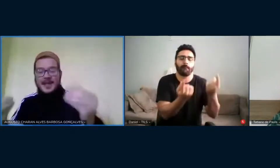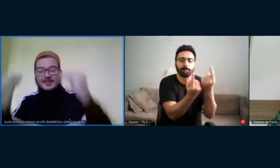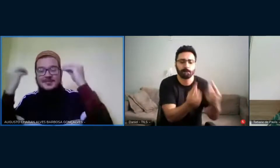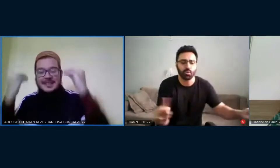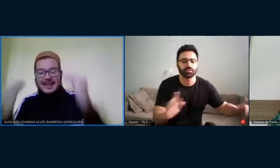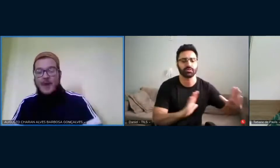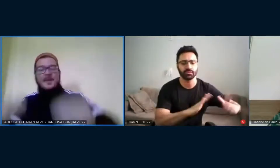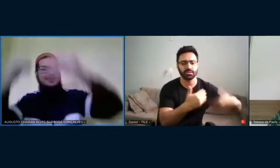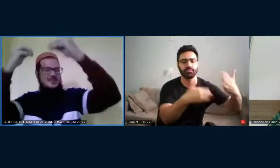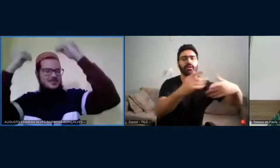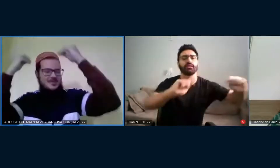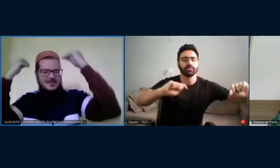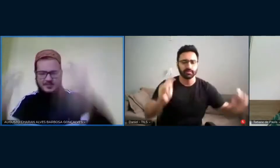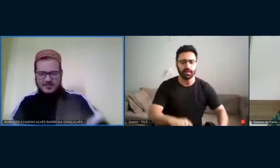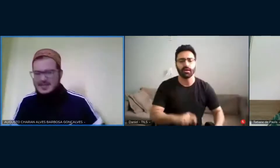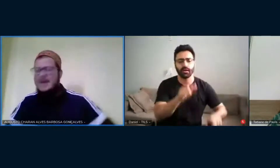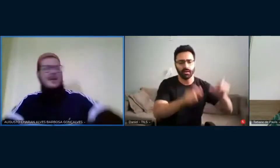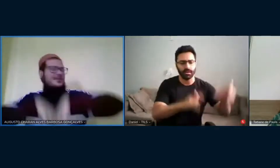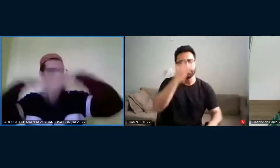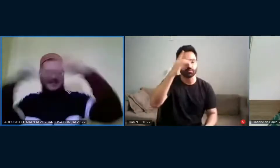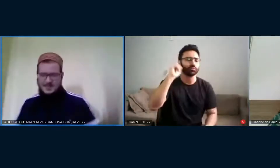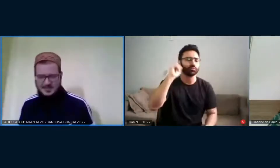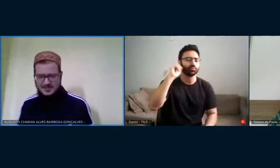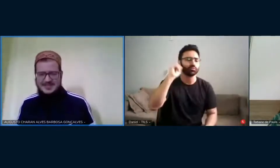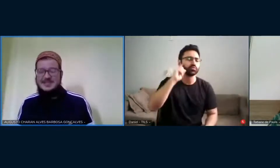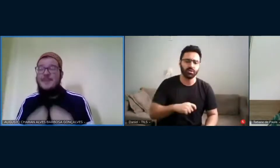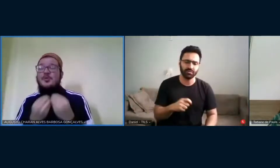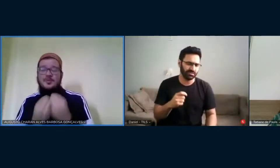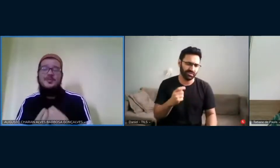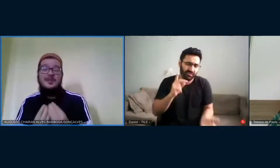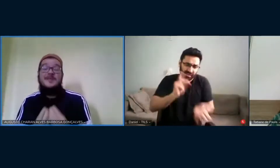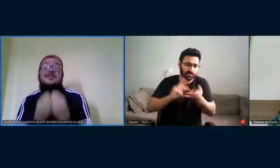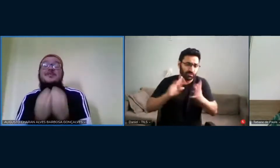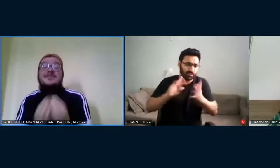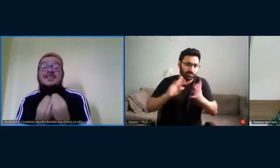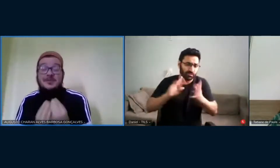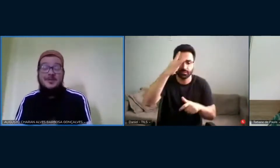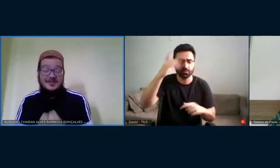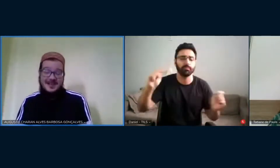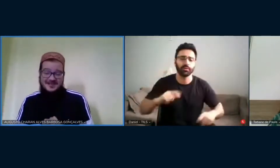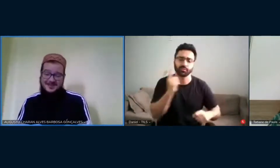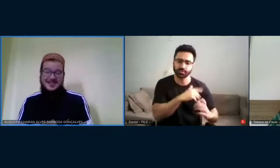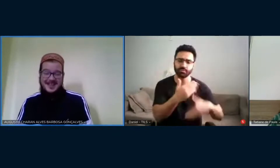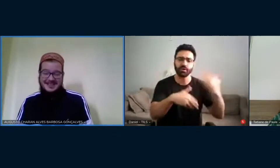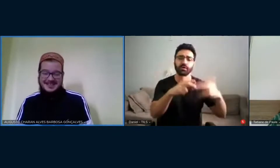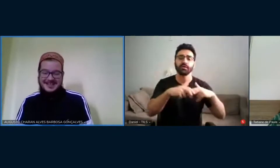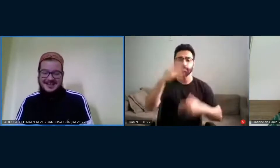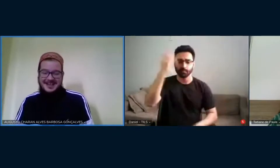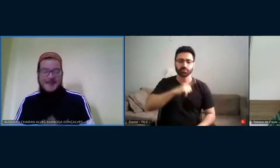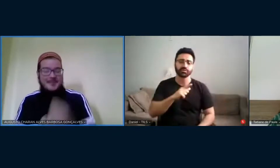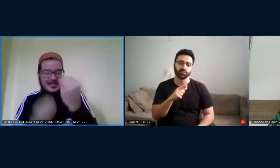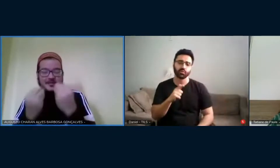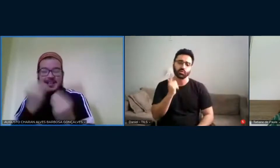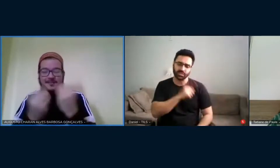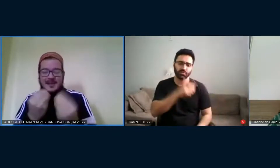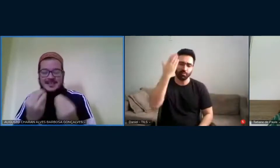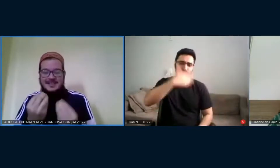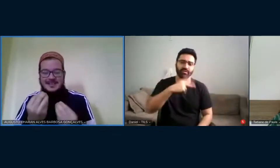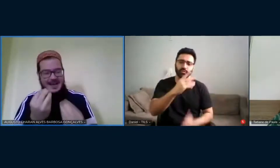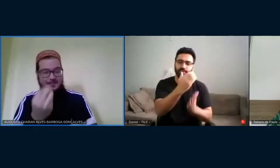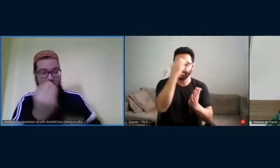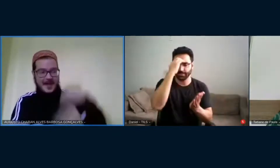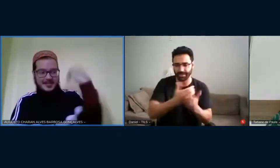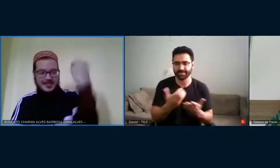desenvolvimento musical para as pessoas surdas, para todas as pessoas, isso é muito bonito porque você conseguiu demonstrar isso na sua tese, é que a gente fica